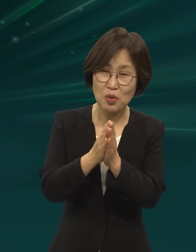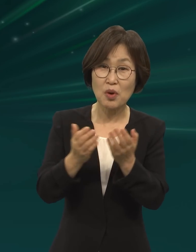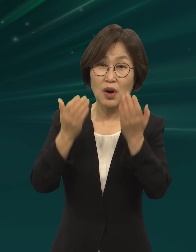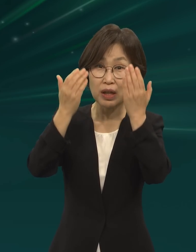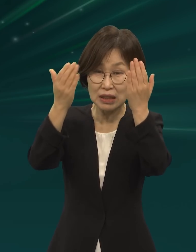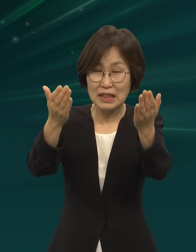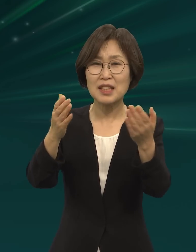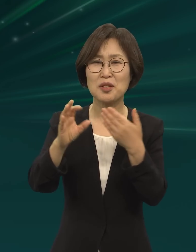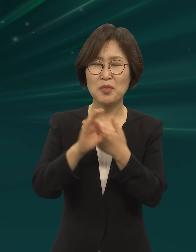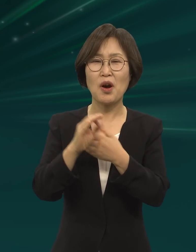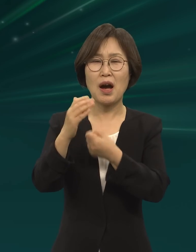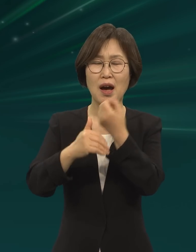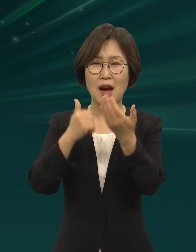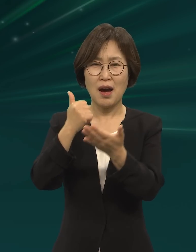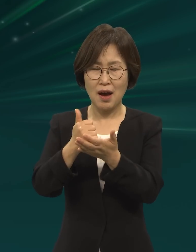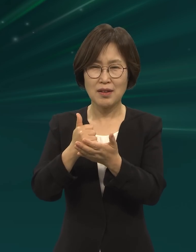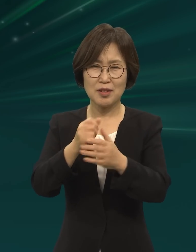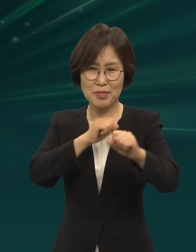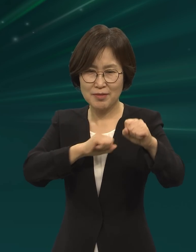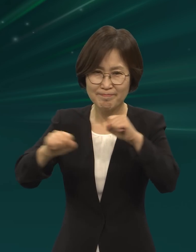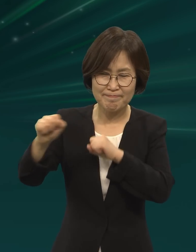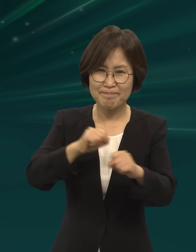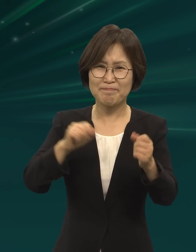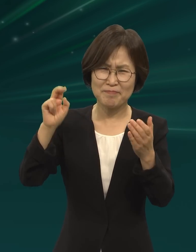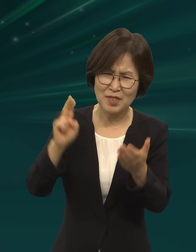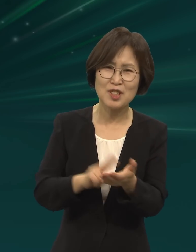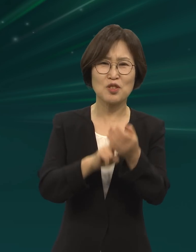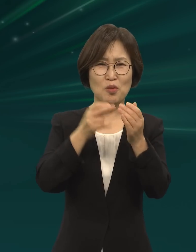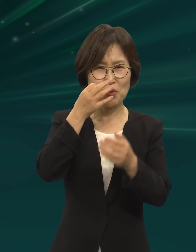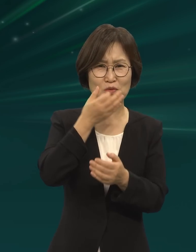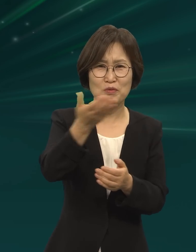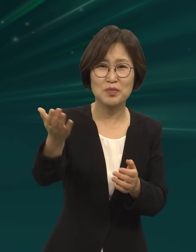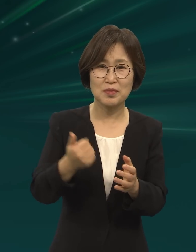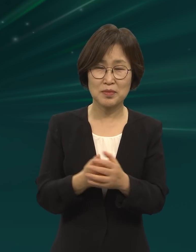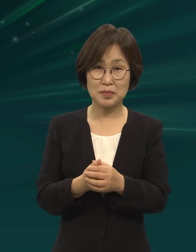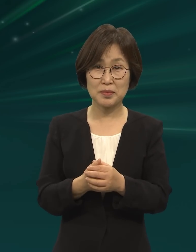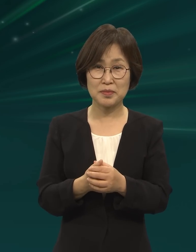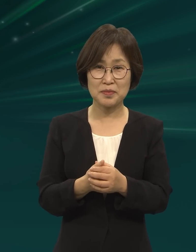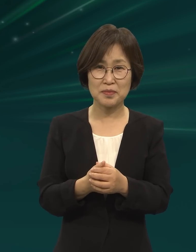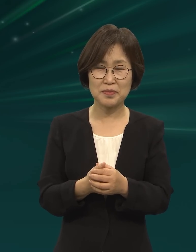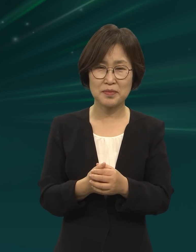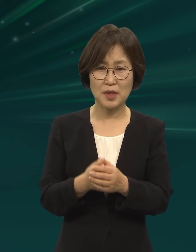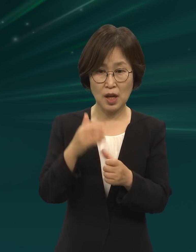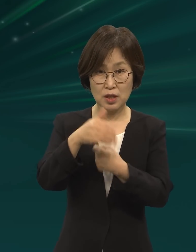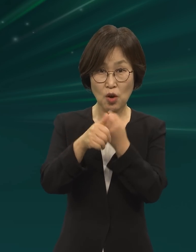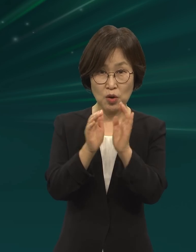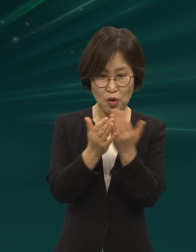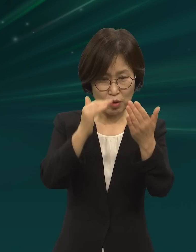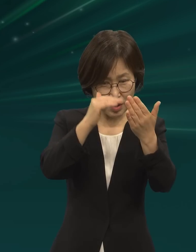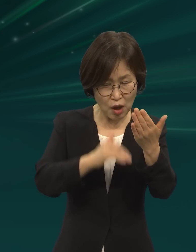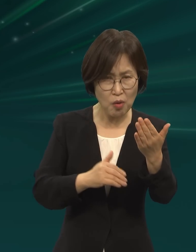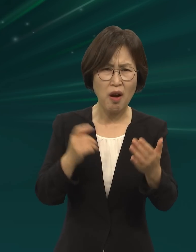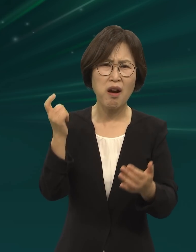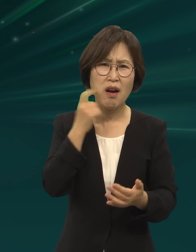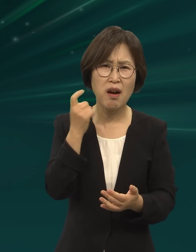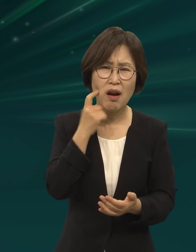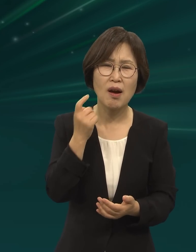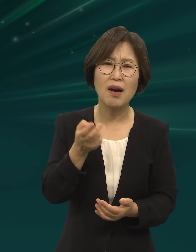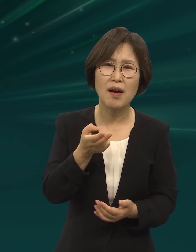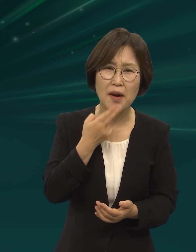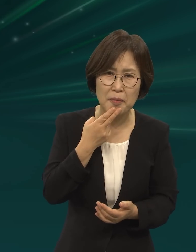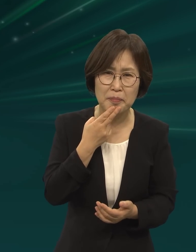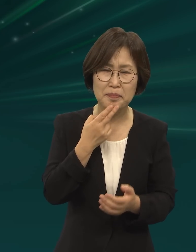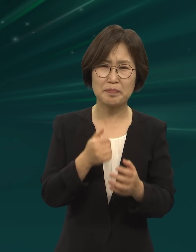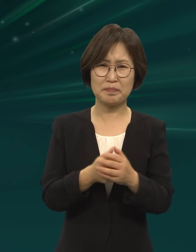하나님께서 역사하십니다. 지금 초대교회의 역사가, 성경이 거짓말 없습니다. 성경 안에 있는